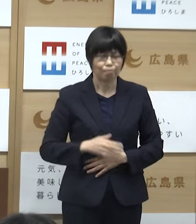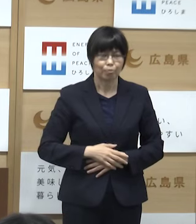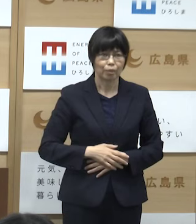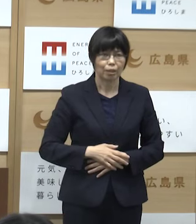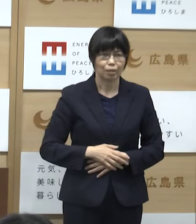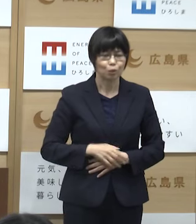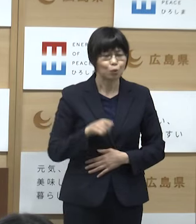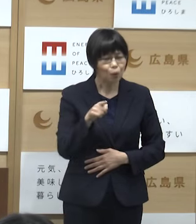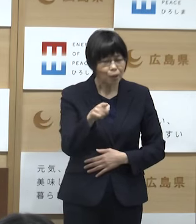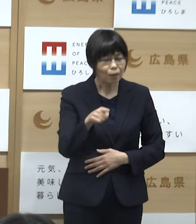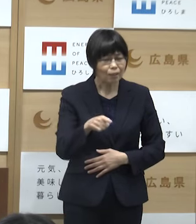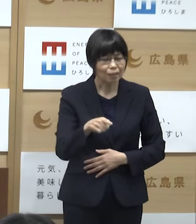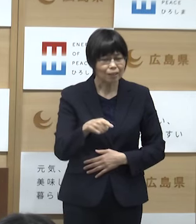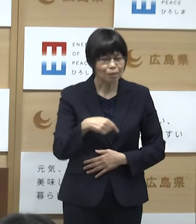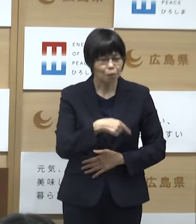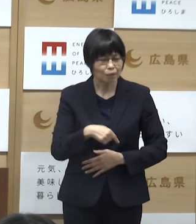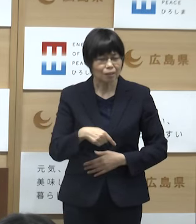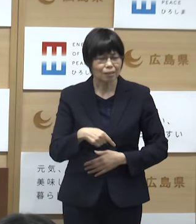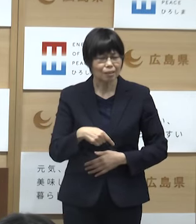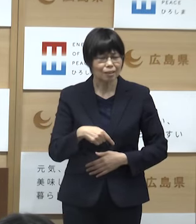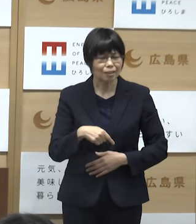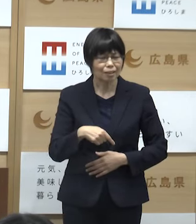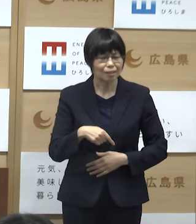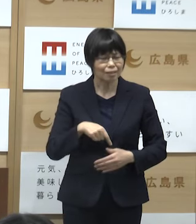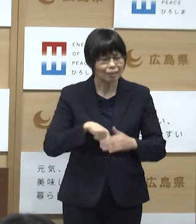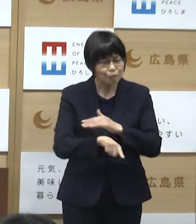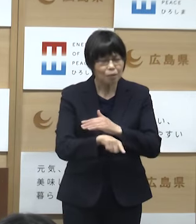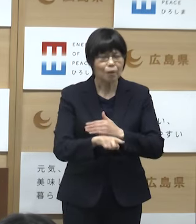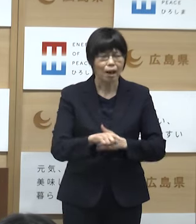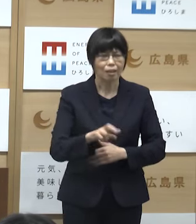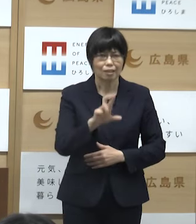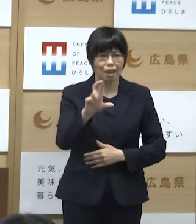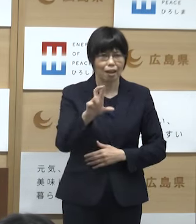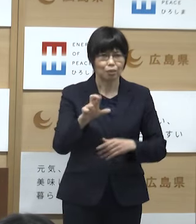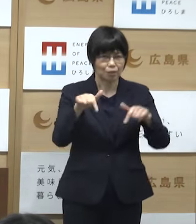それは JR さんに聞いていただきたいと思うんです。